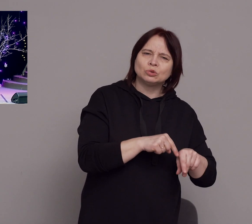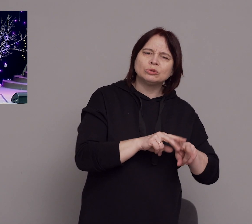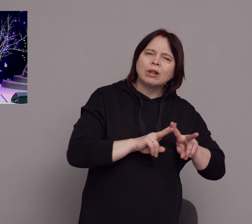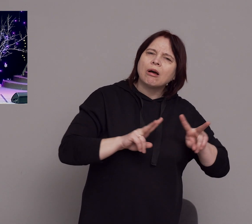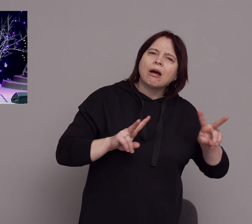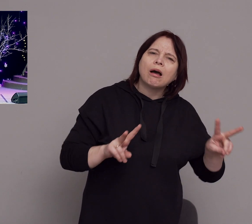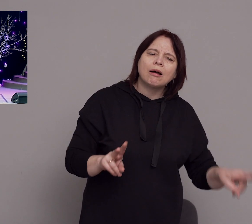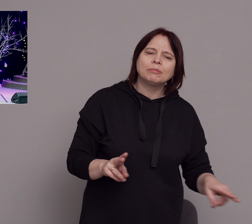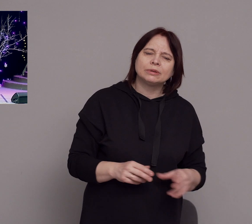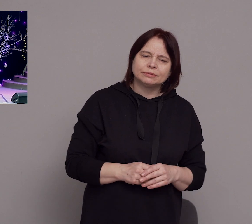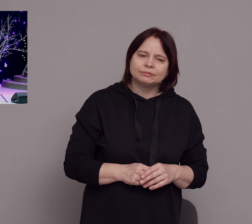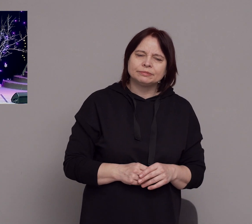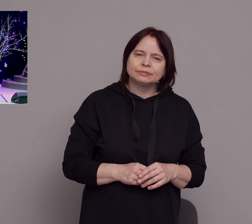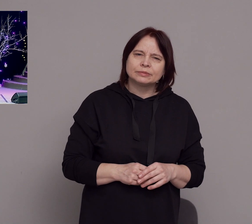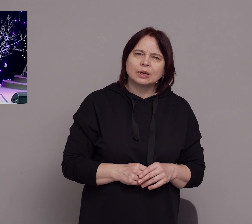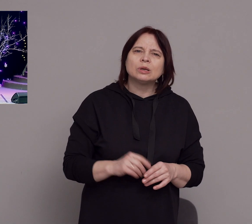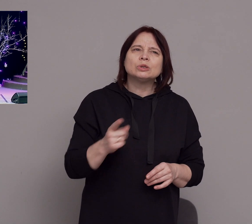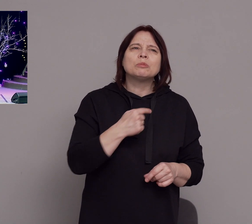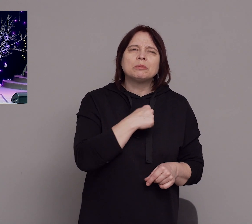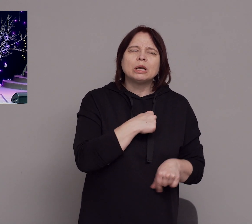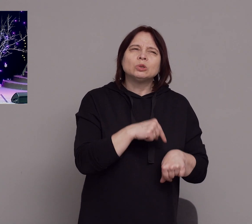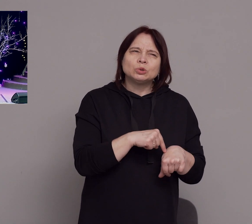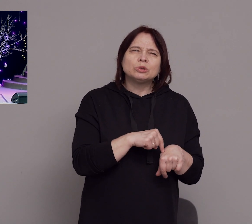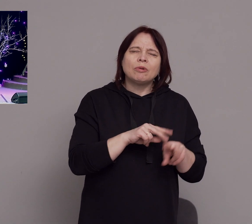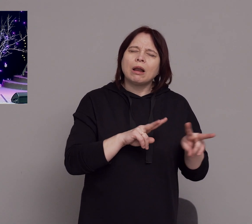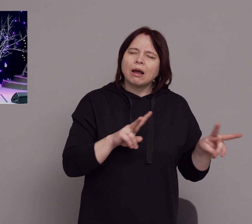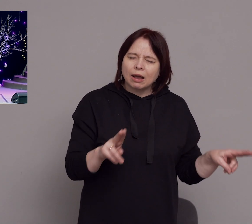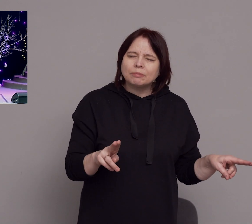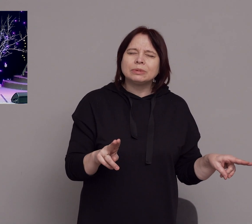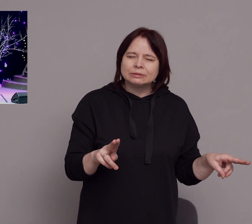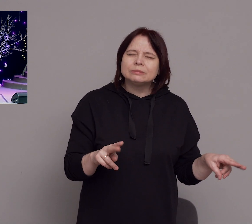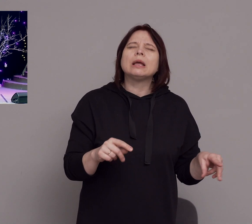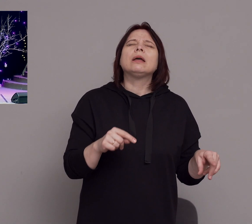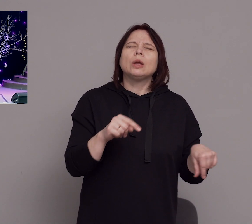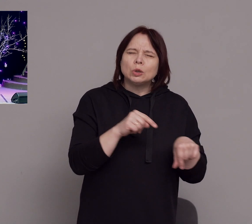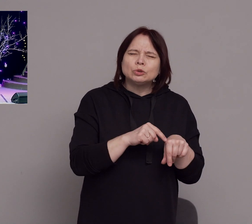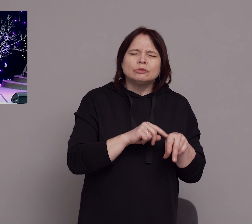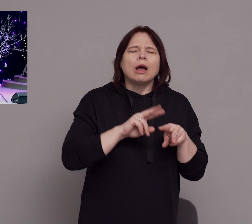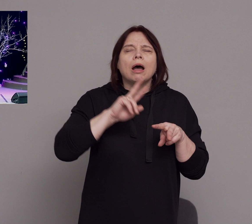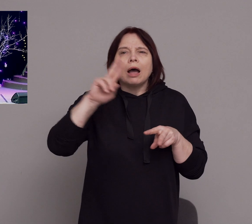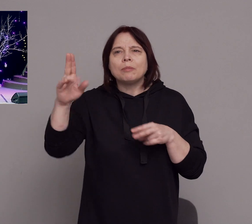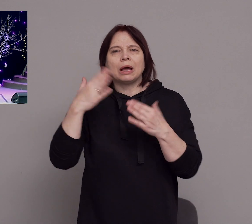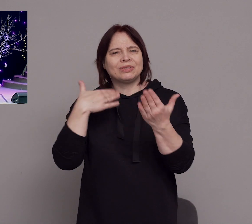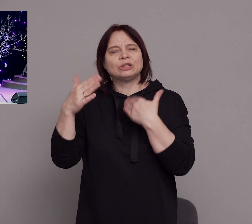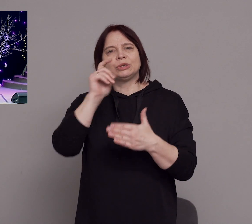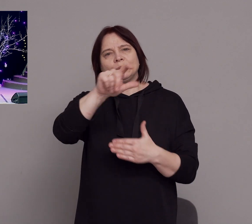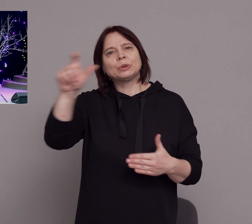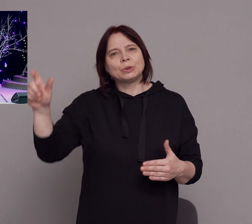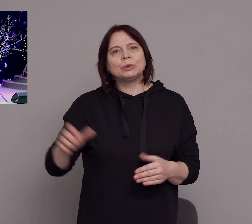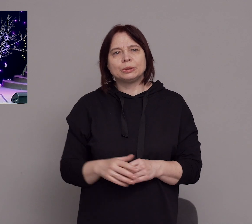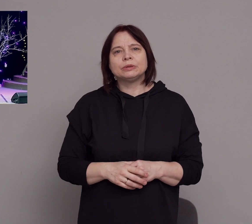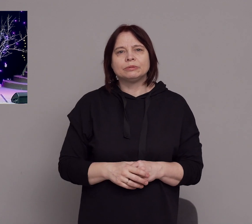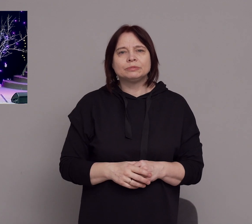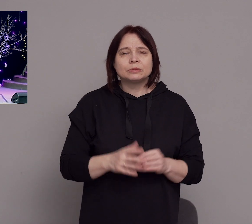И давайте подумаем, как нам относиться к людям. Мы читаем, что апостол Павел говорит, имейте те же чувства, относитесь к людям так,